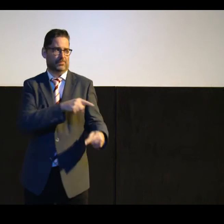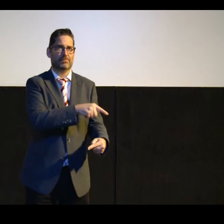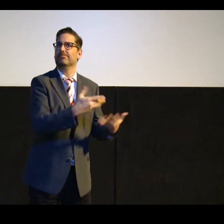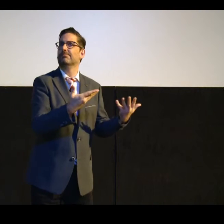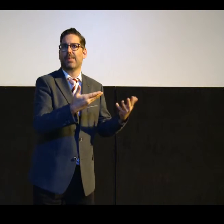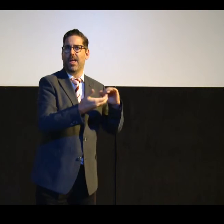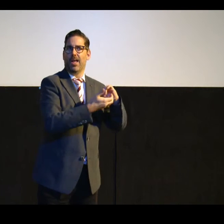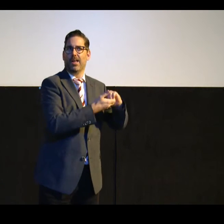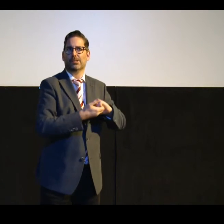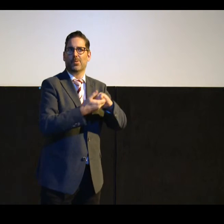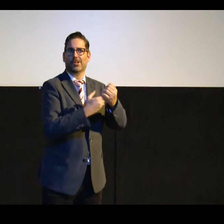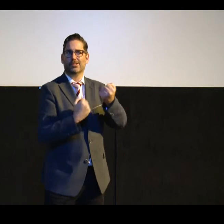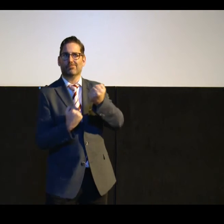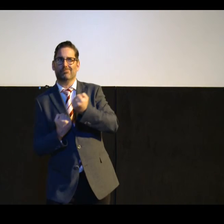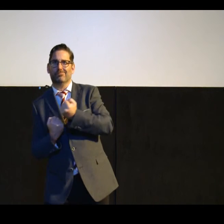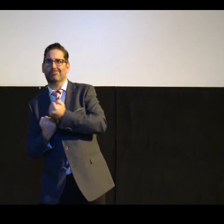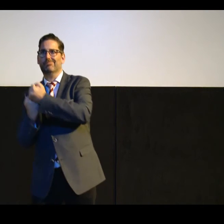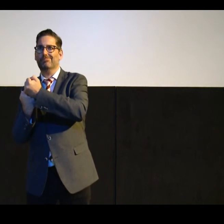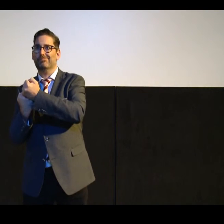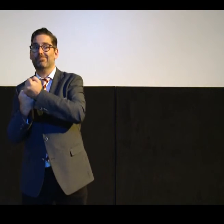Bueno, el trabajo que llevamos a cabo